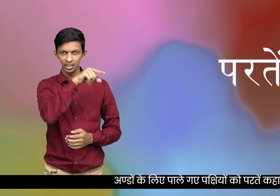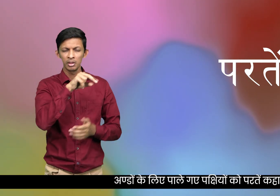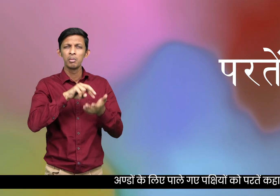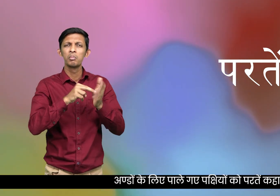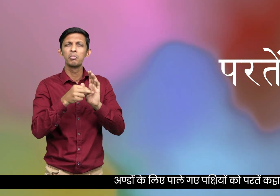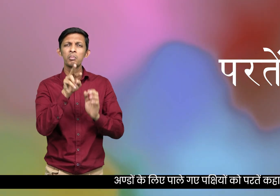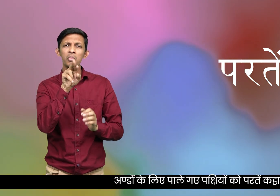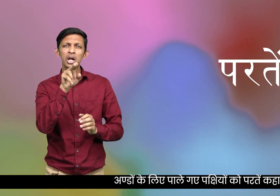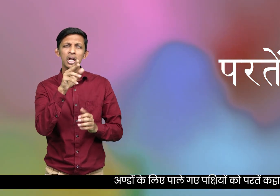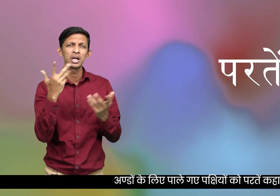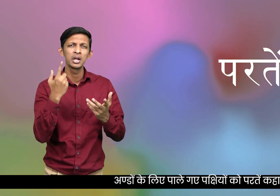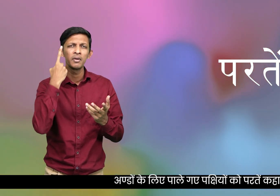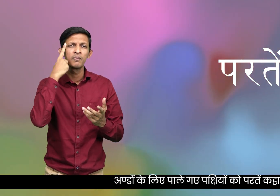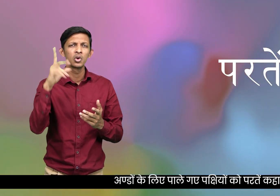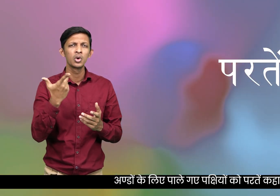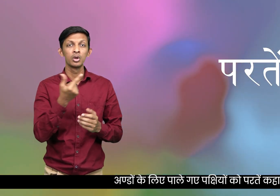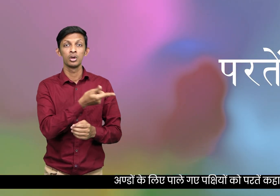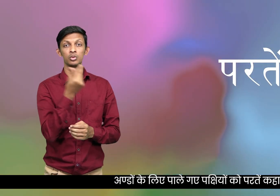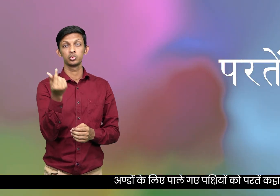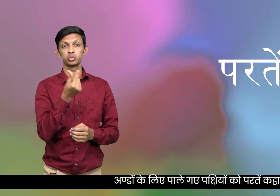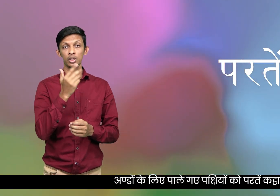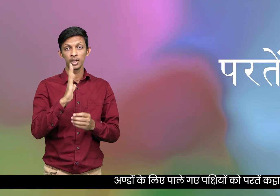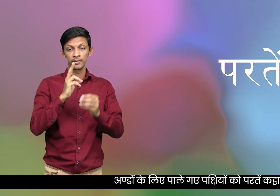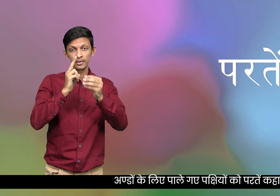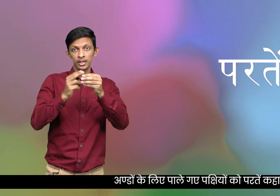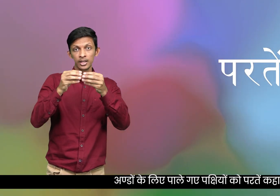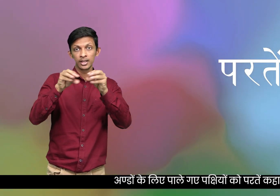अंडों के लिए पाले गए पक्षियों को पड़ते कहा जाता है।